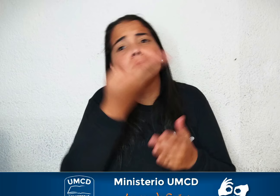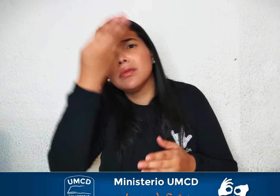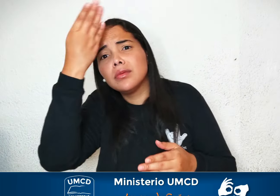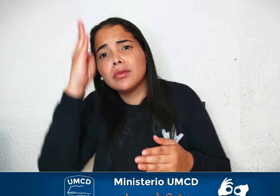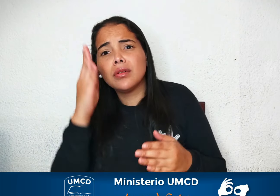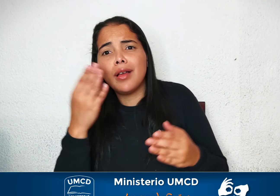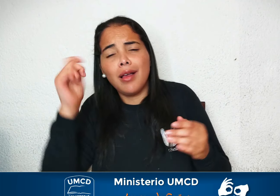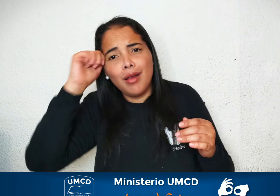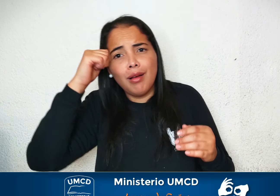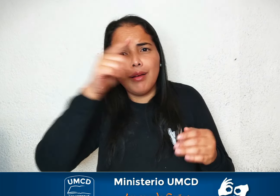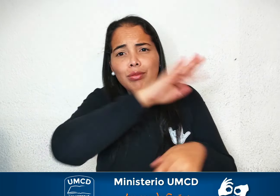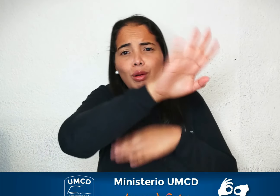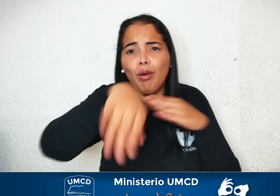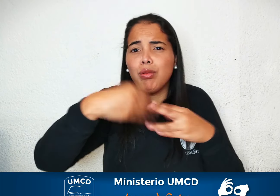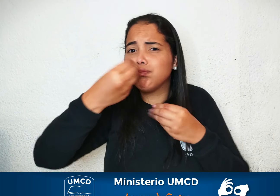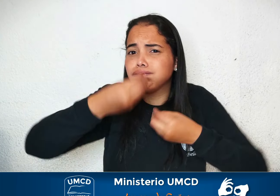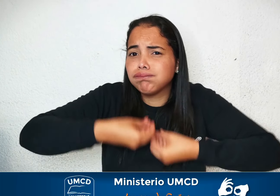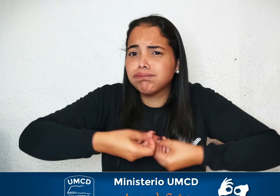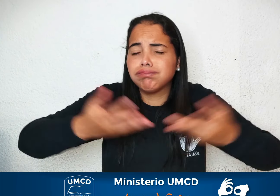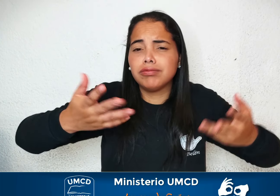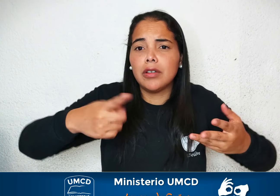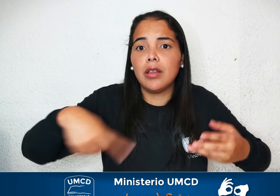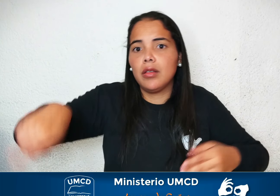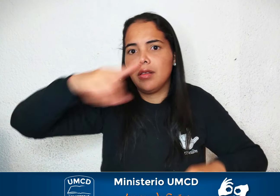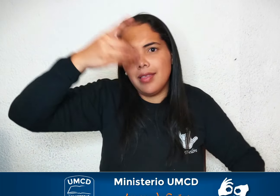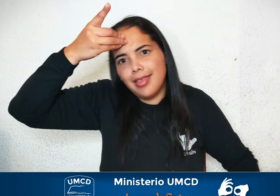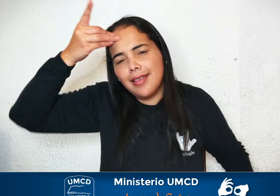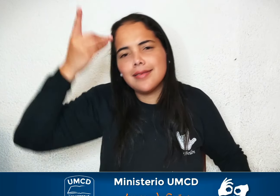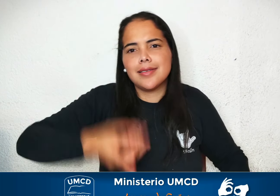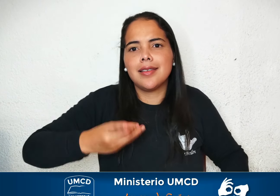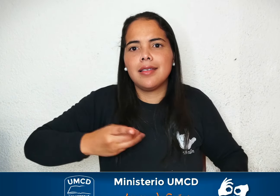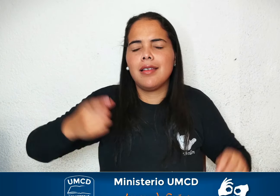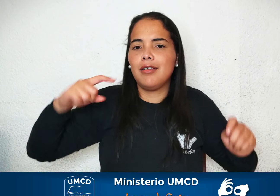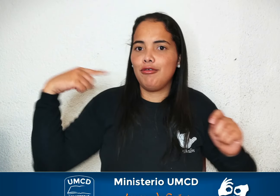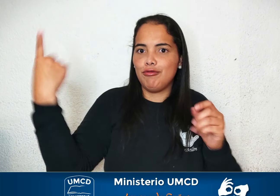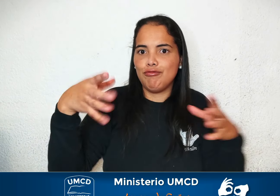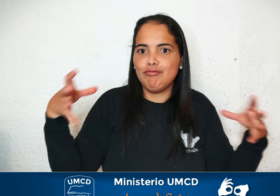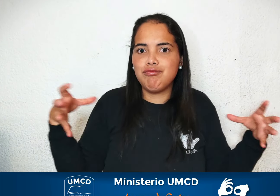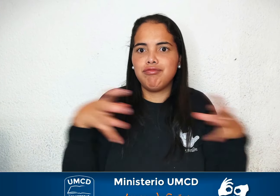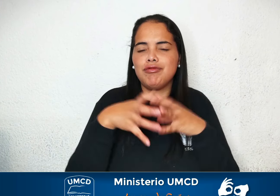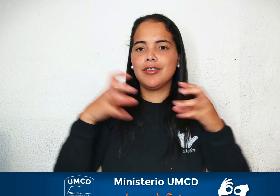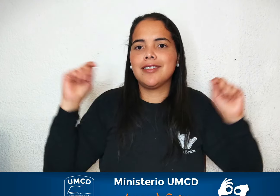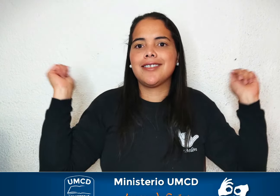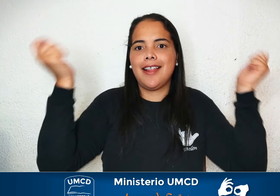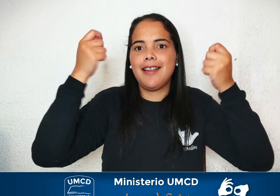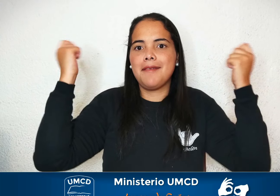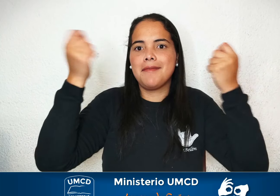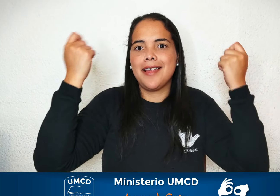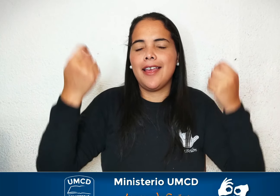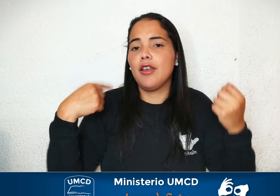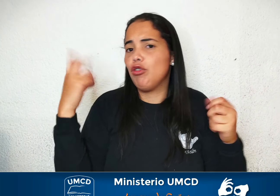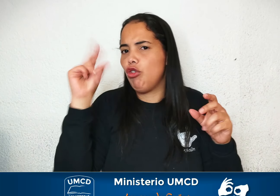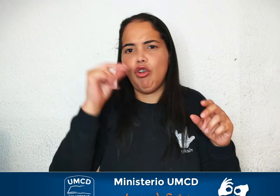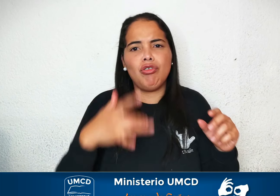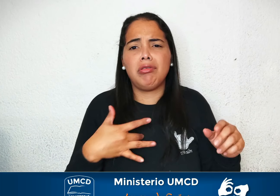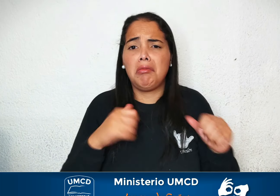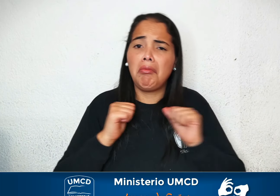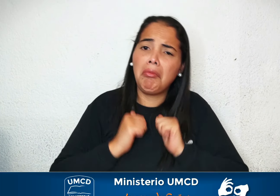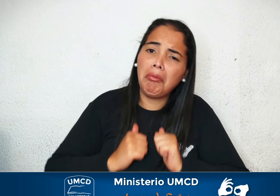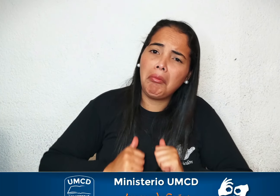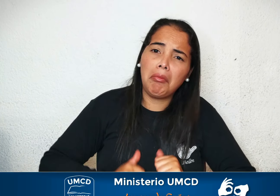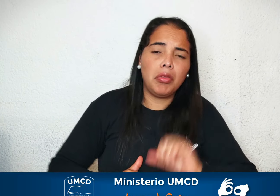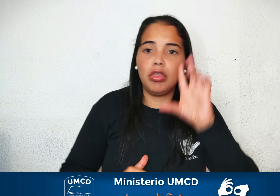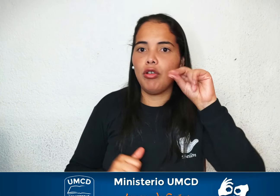o la fecha de la cosecha. Y en ese instante deciden celebrar en vez de ponerse